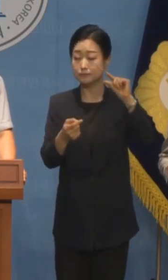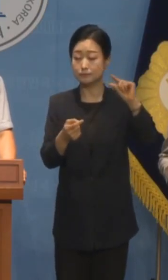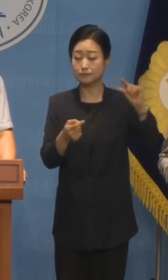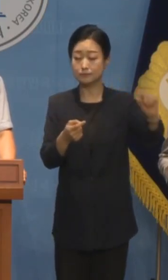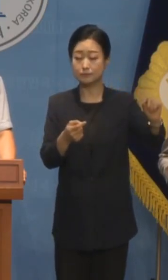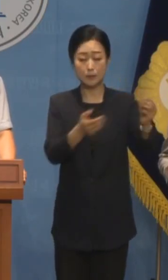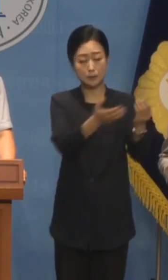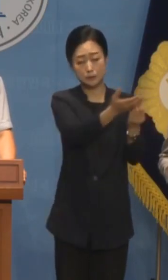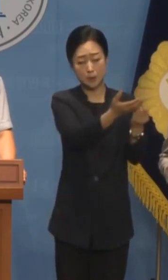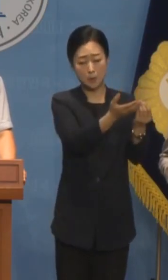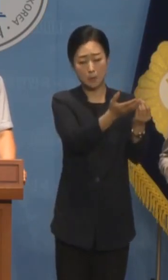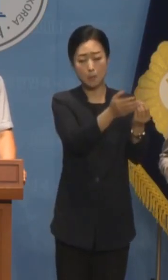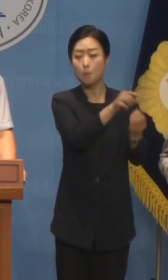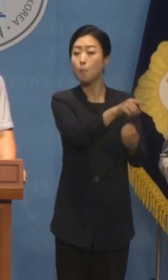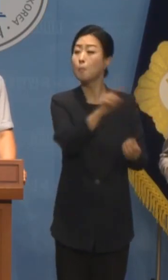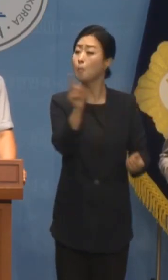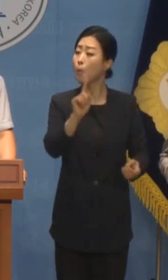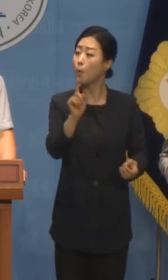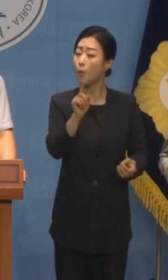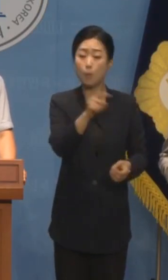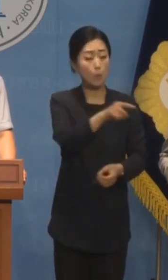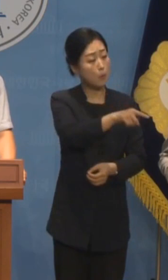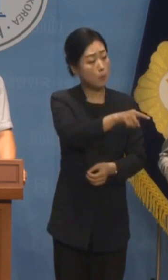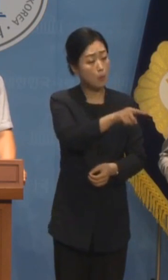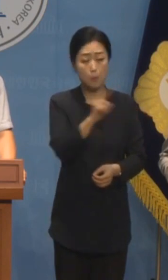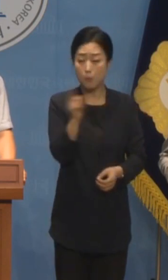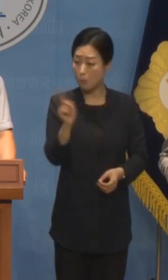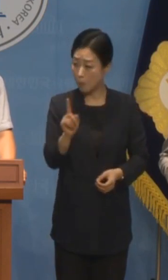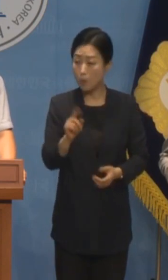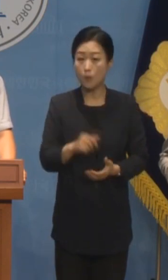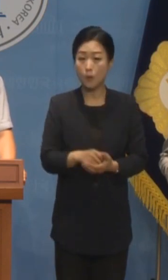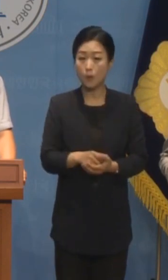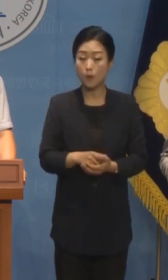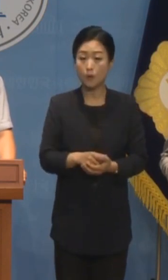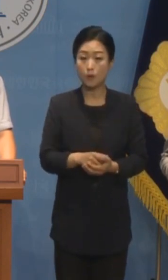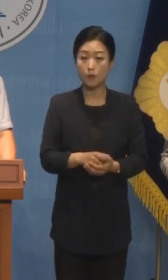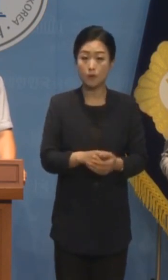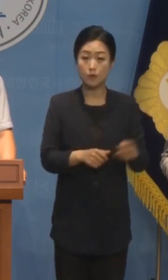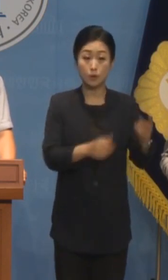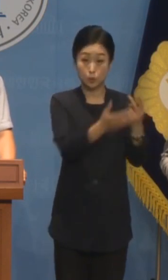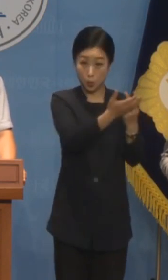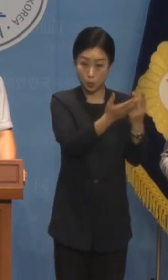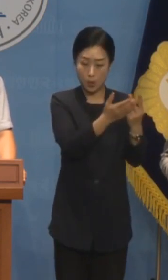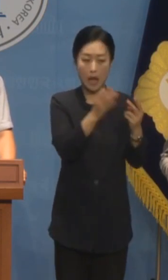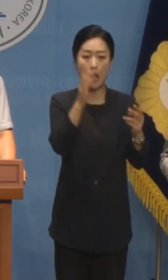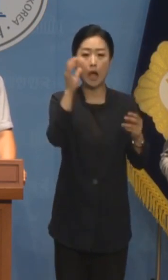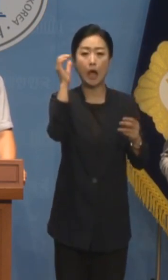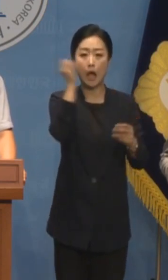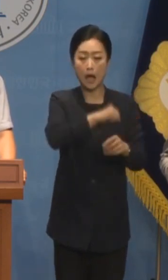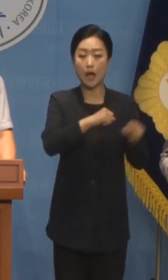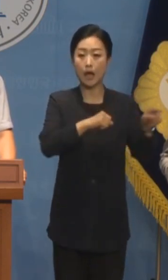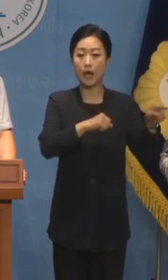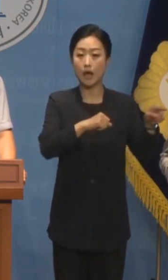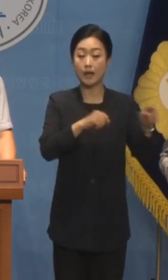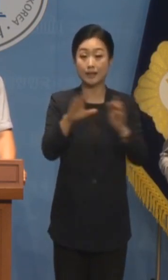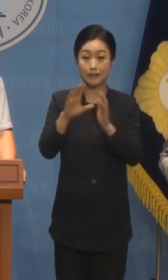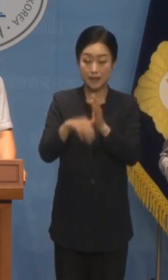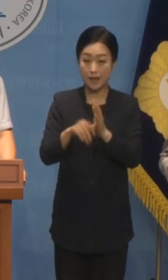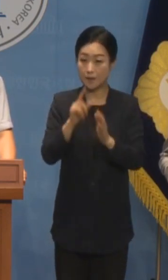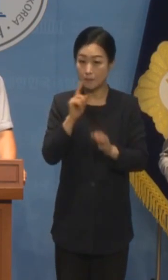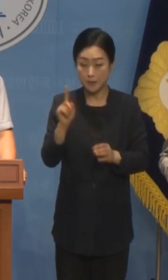섬을 보고 물어봅니다. 저 섬은 무슨 섬인가? 울릉도 독도라는 걸 알게 됩니다. 이렇게 결론을